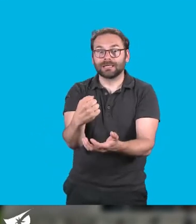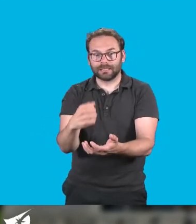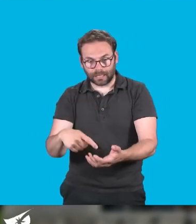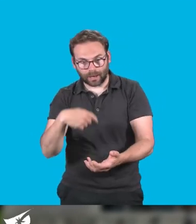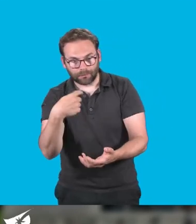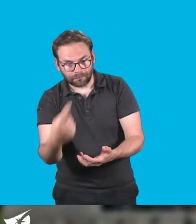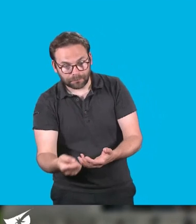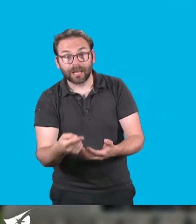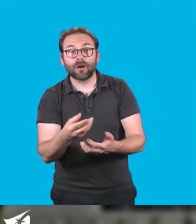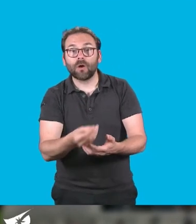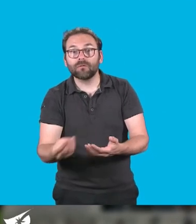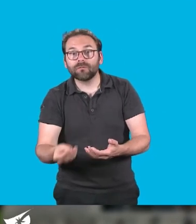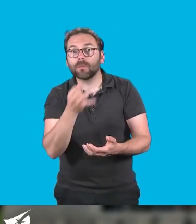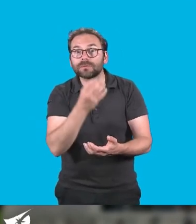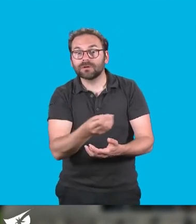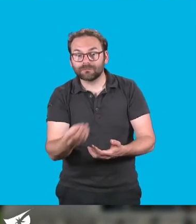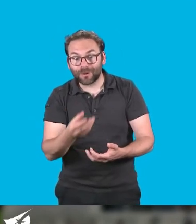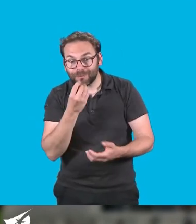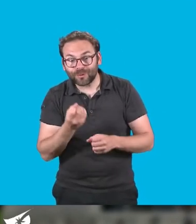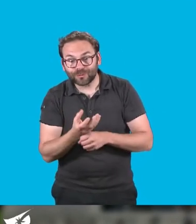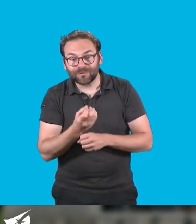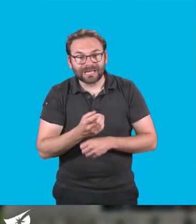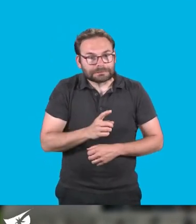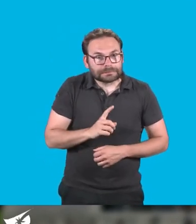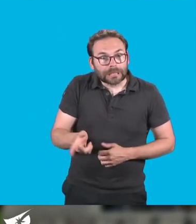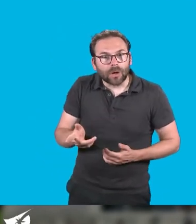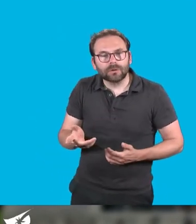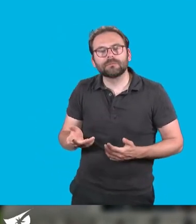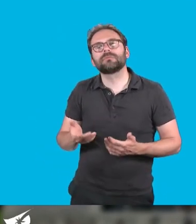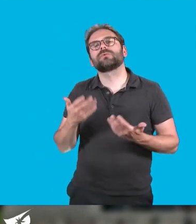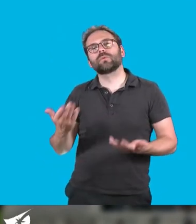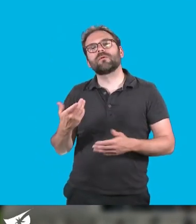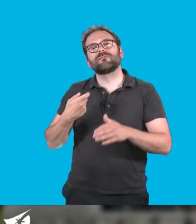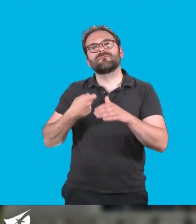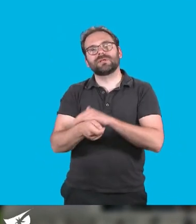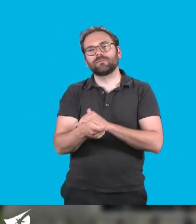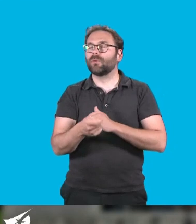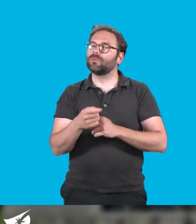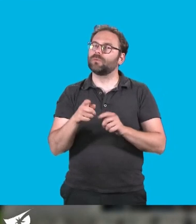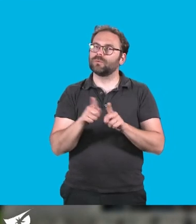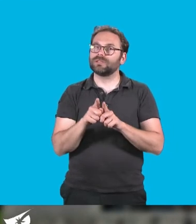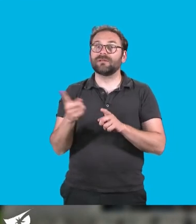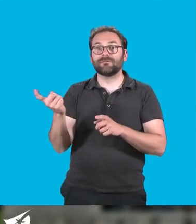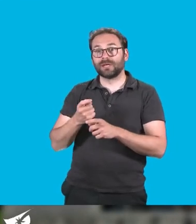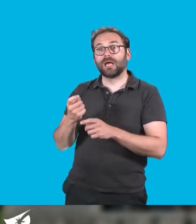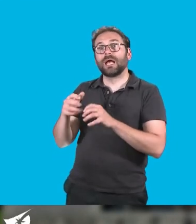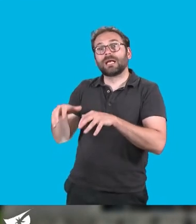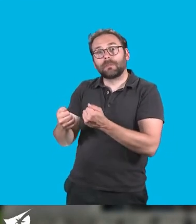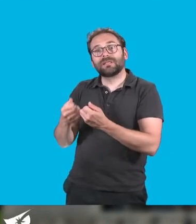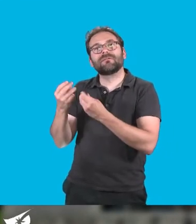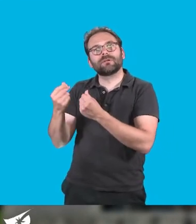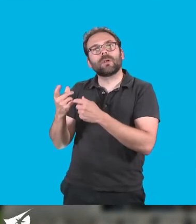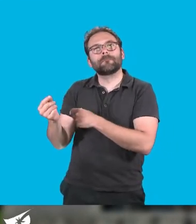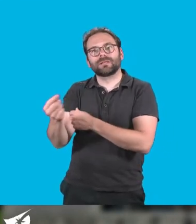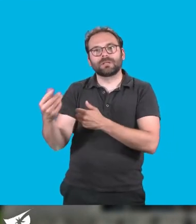pour nos enfants et nos petits-enfants. Et évidemment, ce financement s'appuiera aussi sur les ressources financières des différents